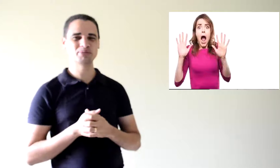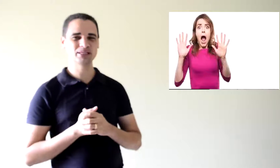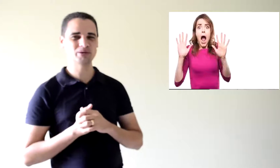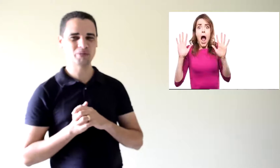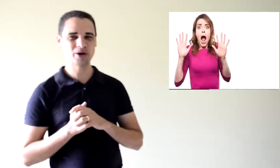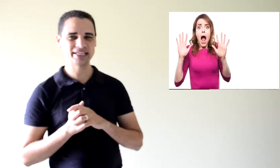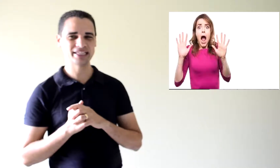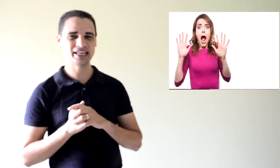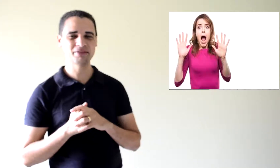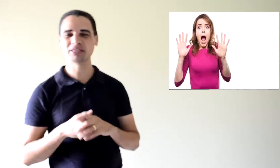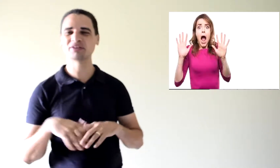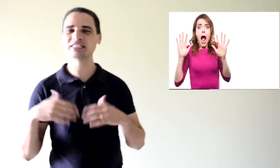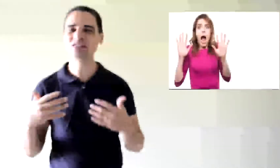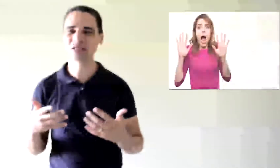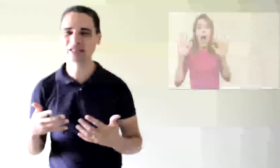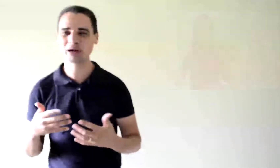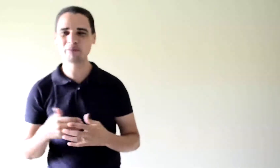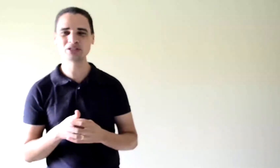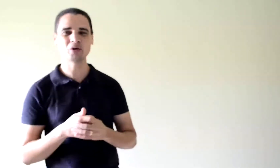expressão como essa, né? Mas fazer isso naturalmente é um pouco